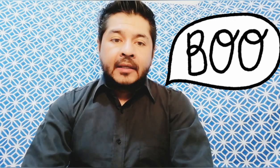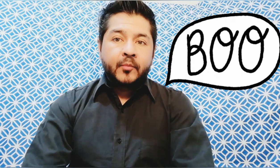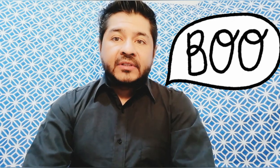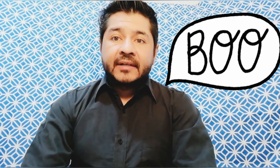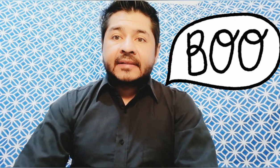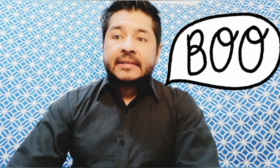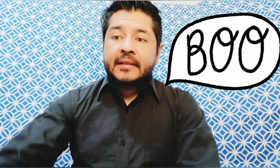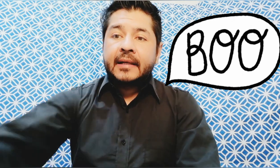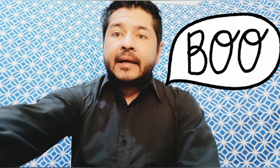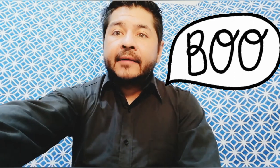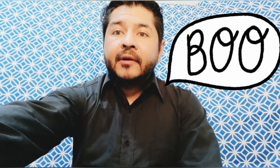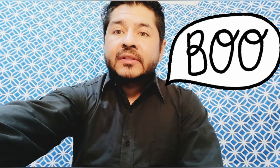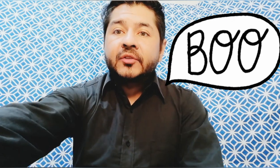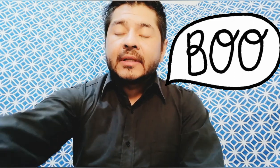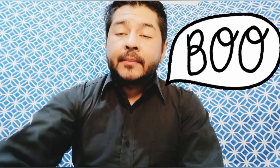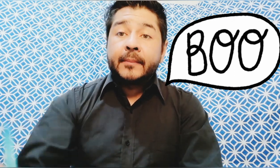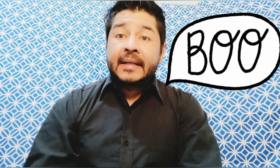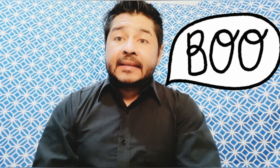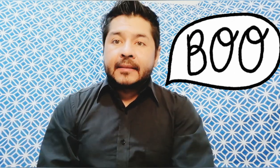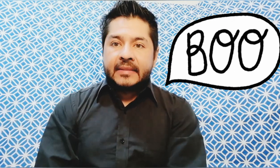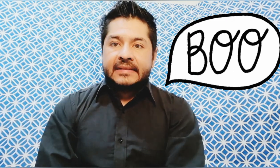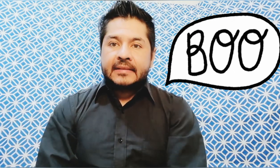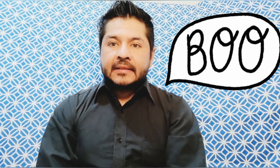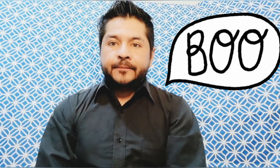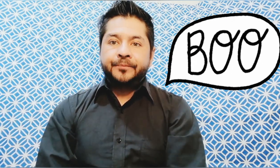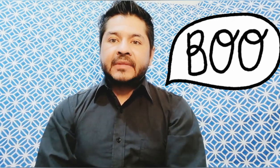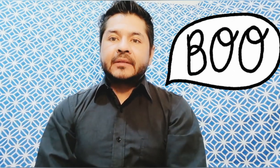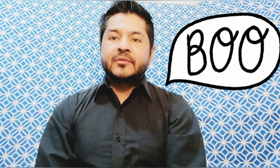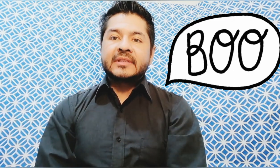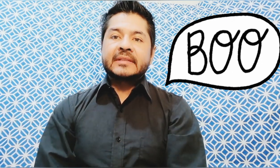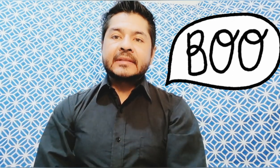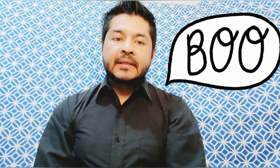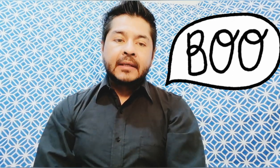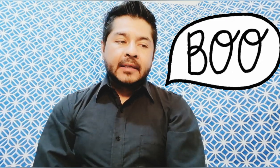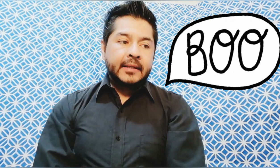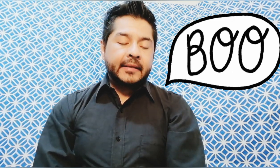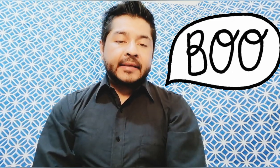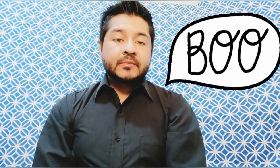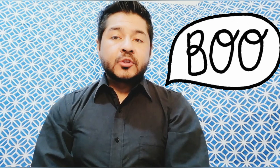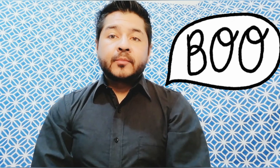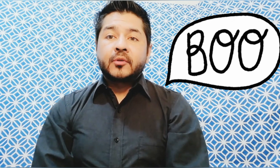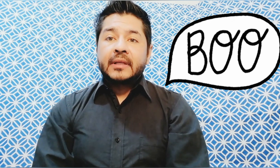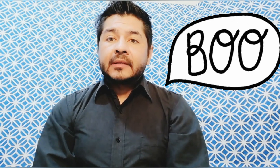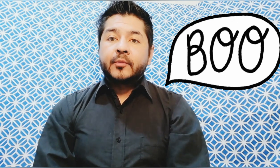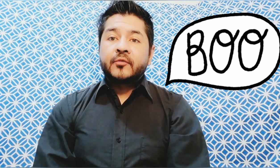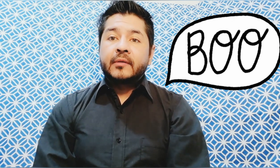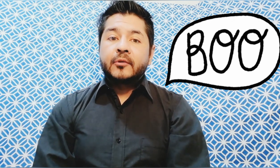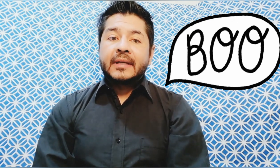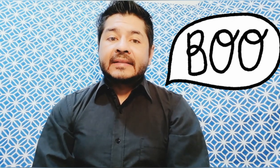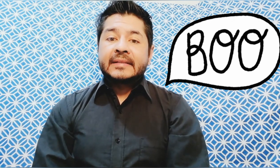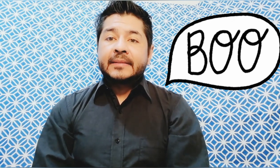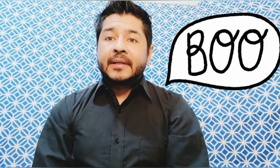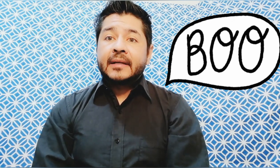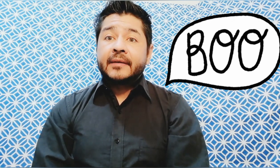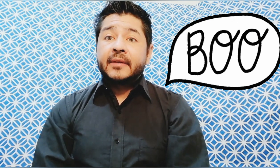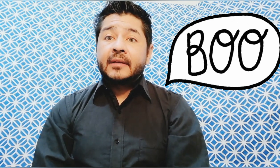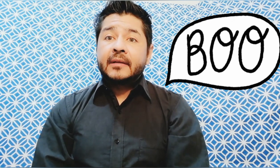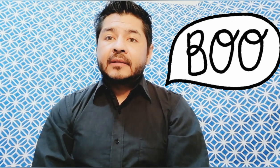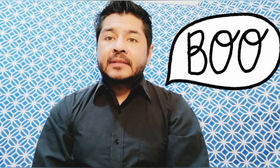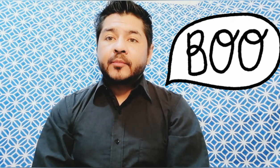pues ya va a ser la evaluación del primer trimestre. Entonces... es muy importante, por favor, que esta semana que viene se pongan